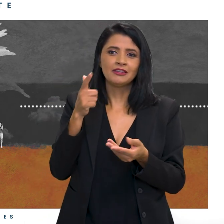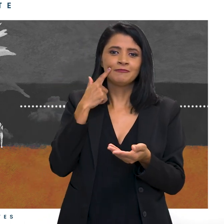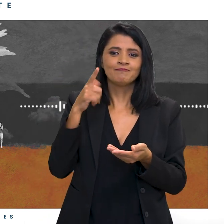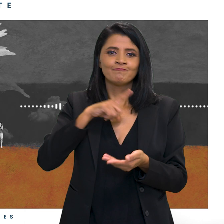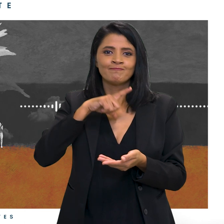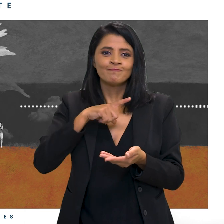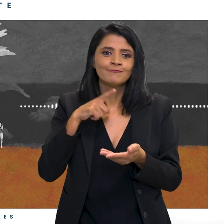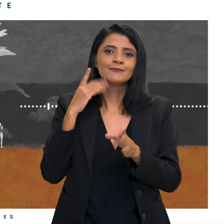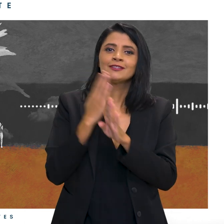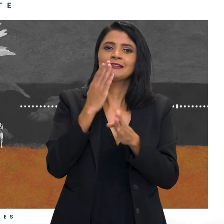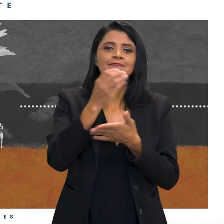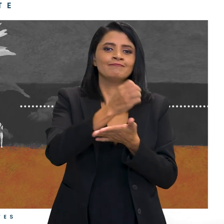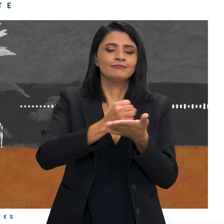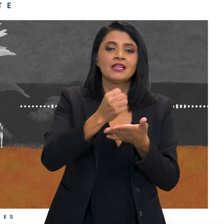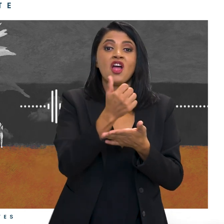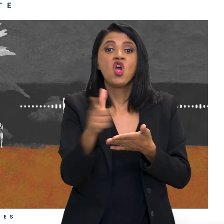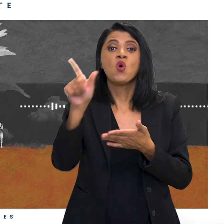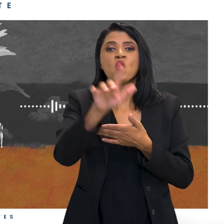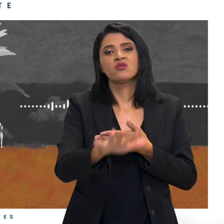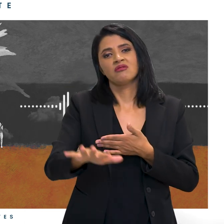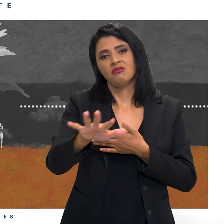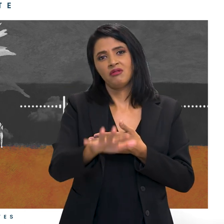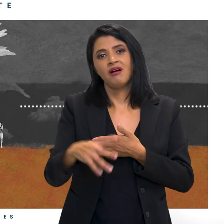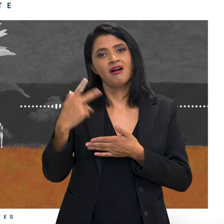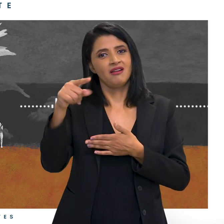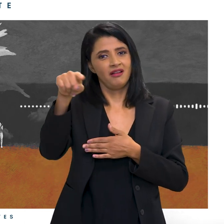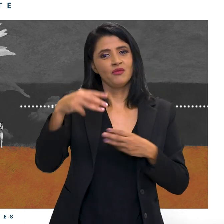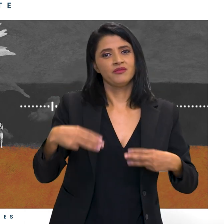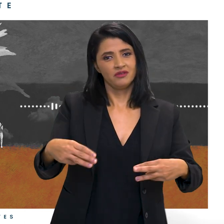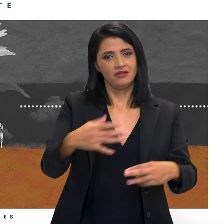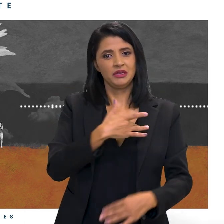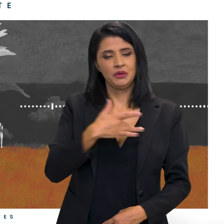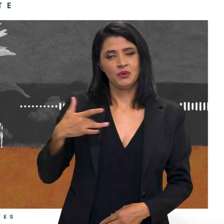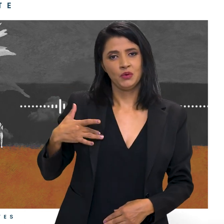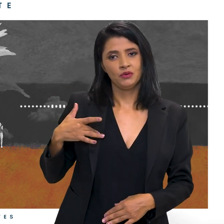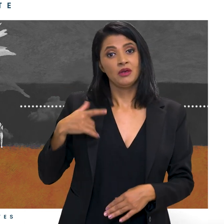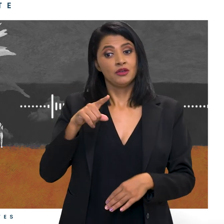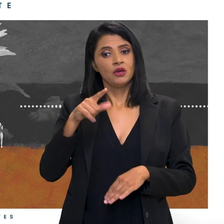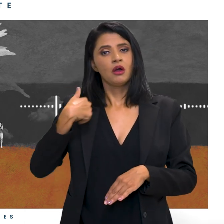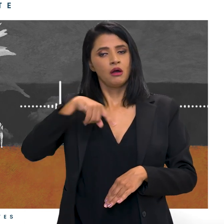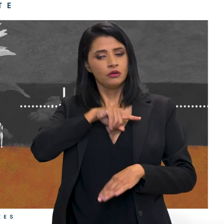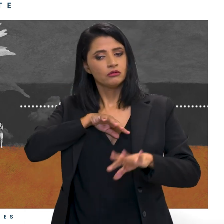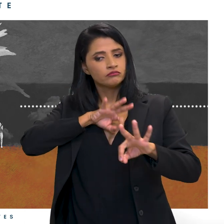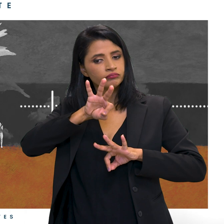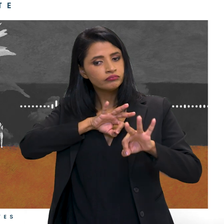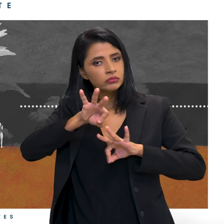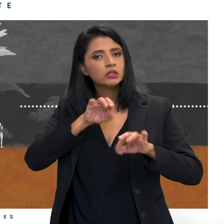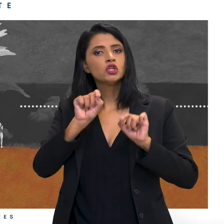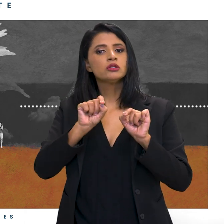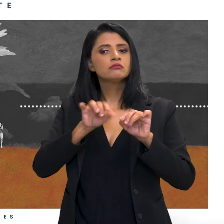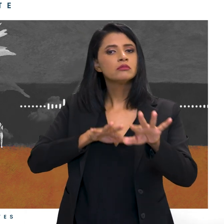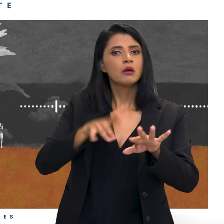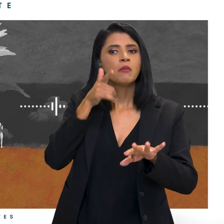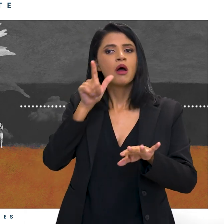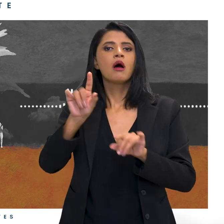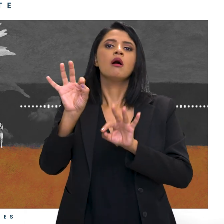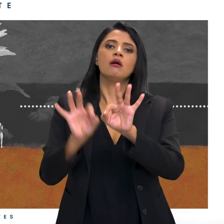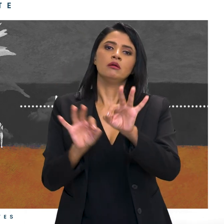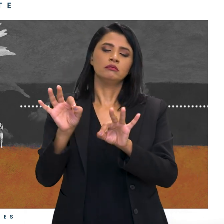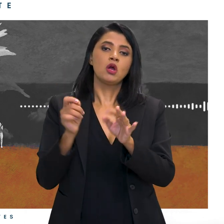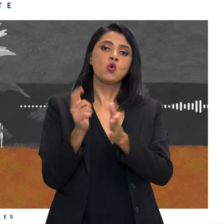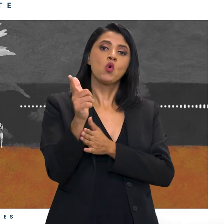aquisição de medicamentos, está dentro de uma outra estrutura aqui do Ministério da Saúde. Eles estão no movimento, né,